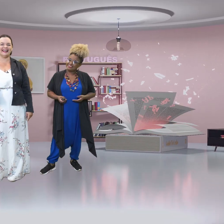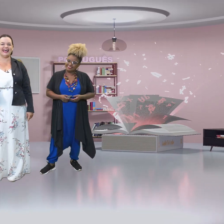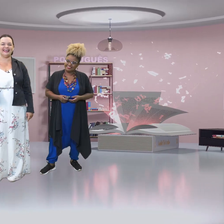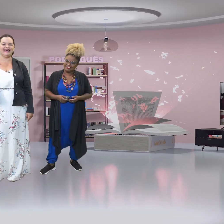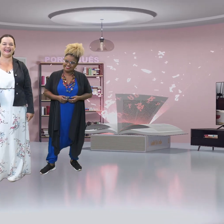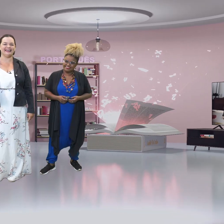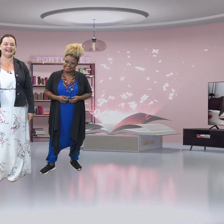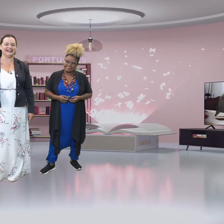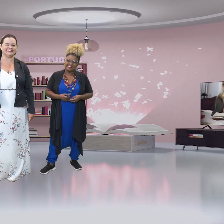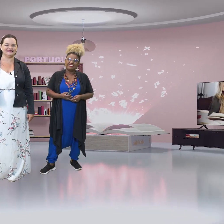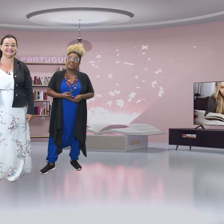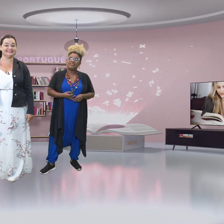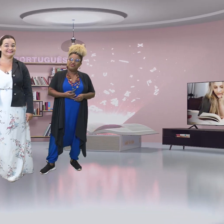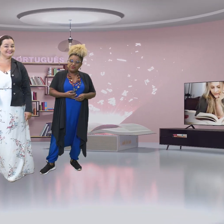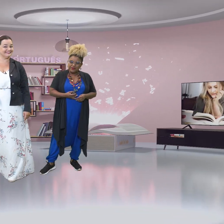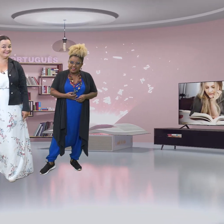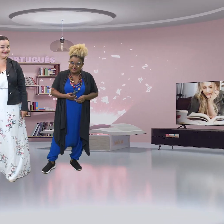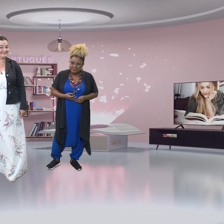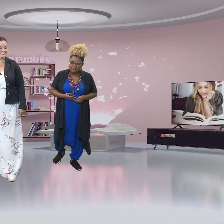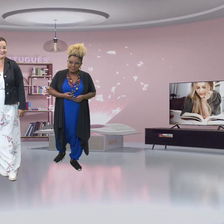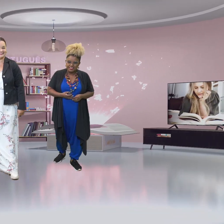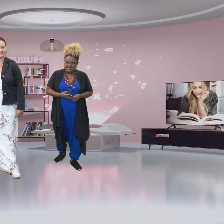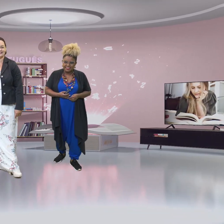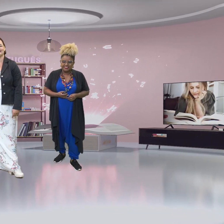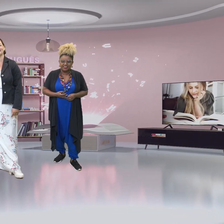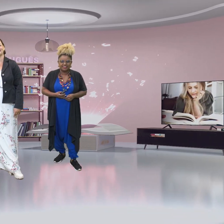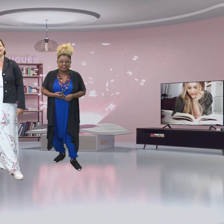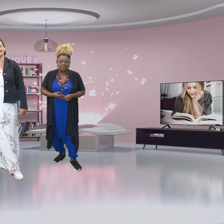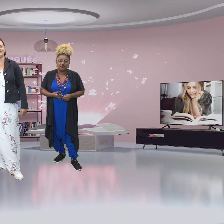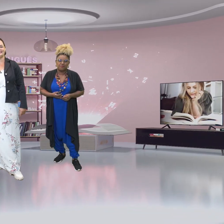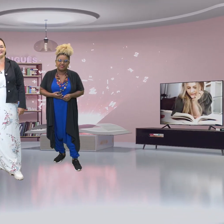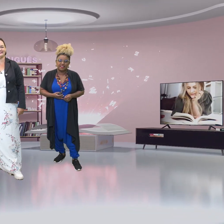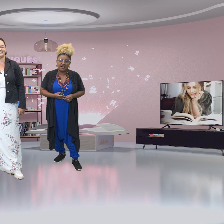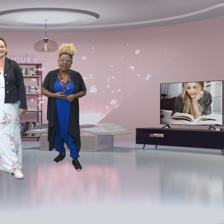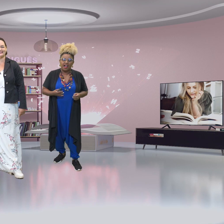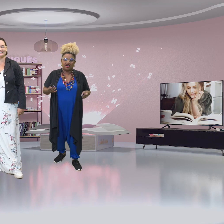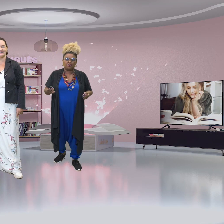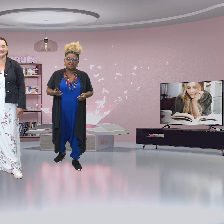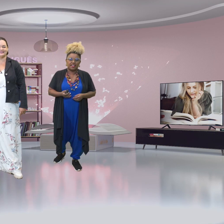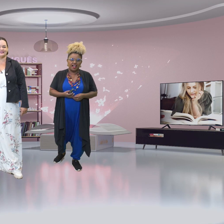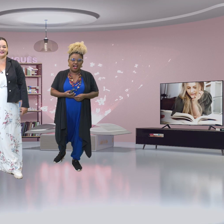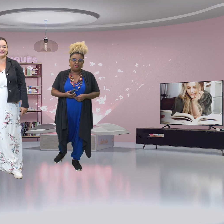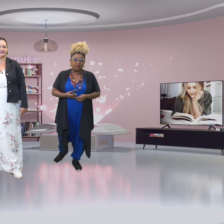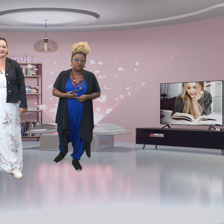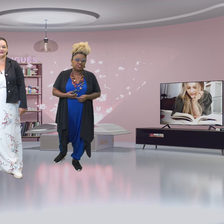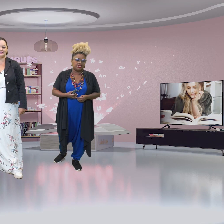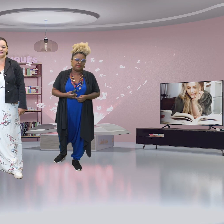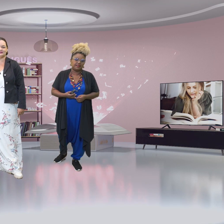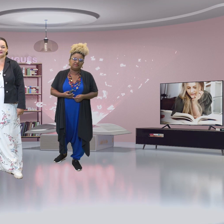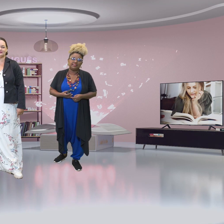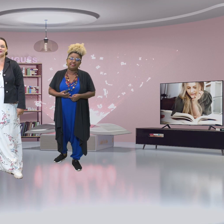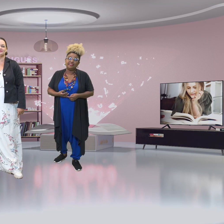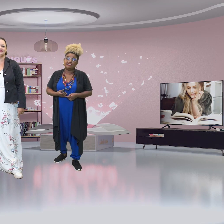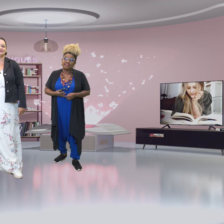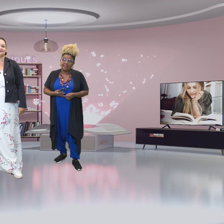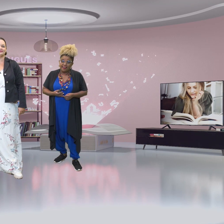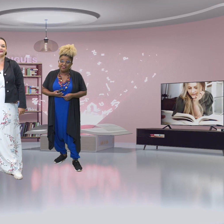E aí, galerinha? Tudo beleza com vocês? Olha só, vamos começar a nossa aula hoje